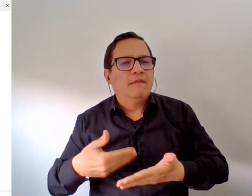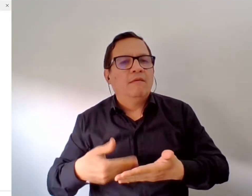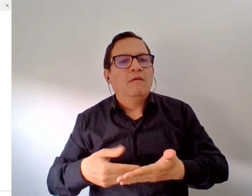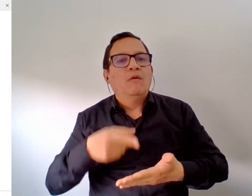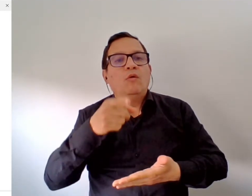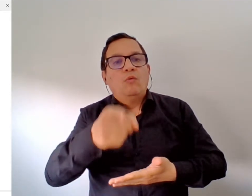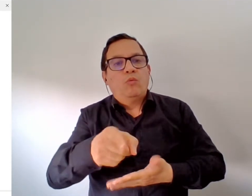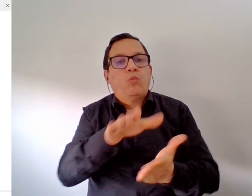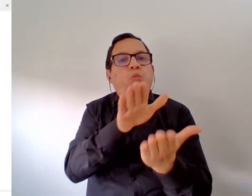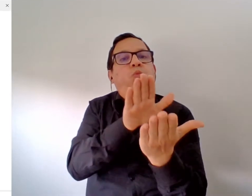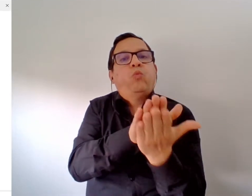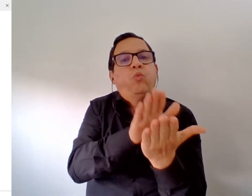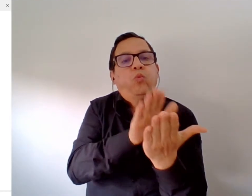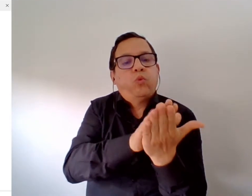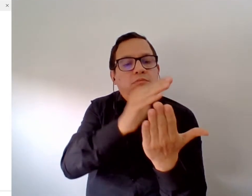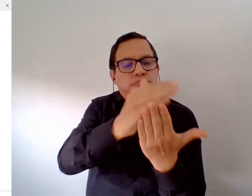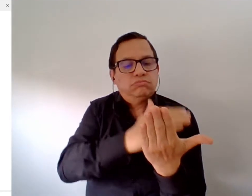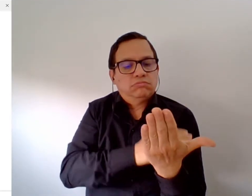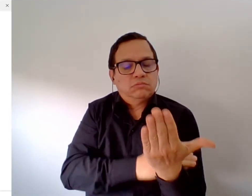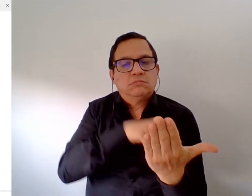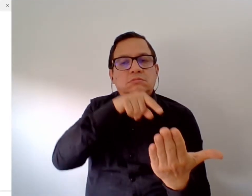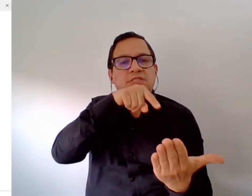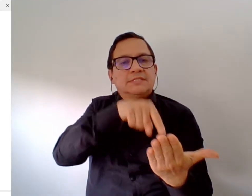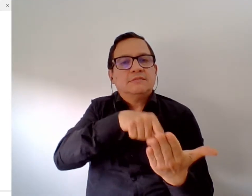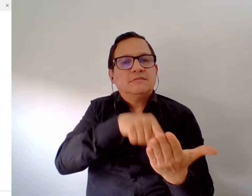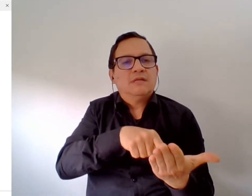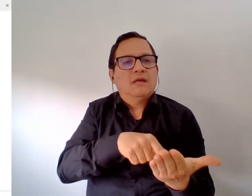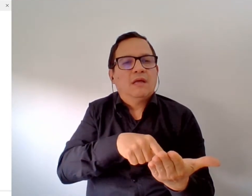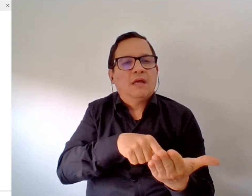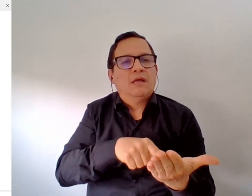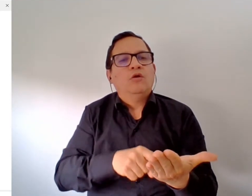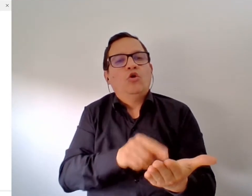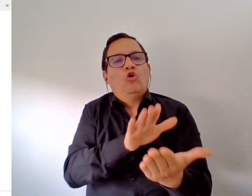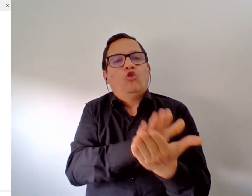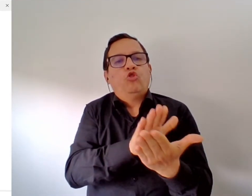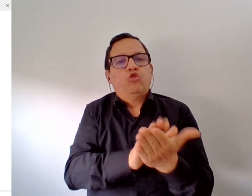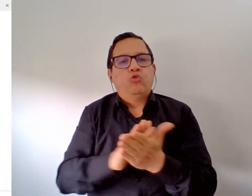Las evidencias de trabajo independiente para entregar son: